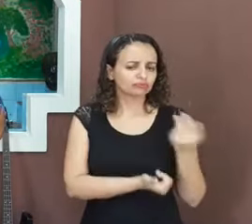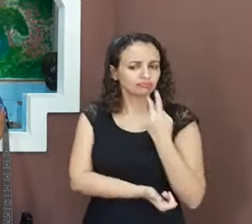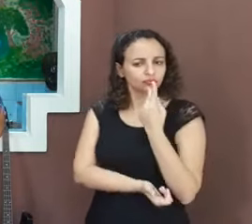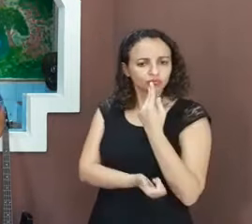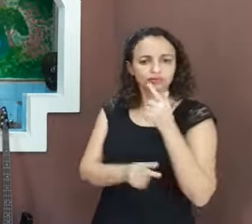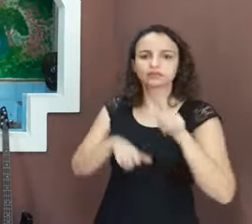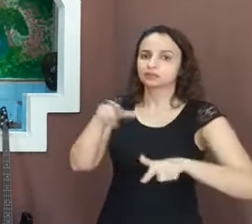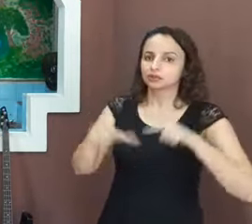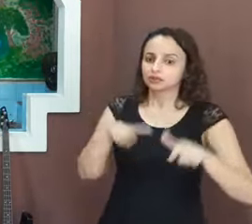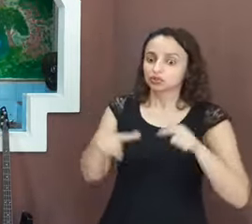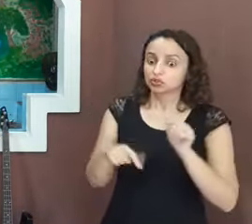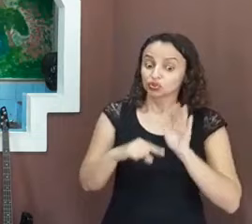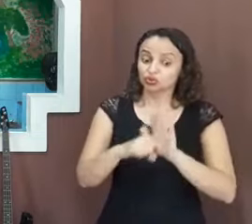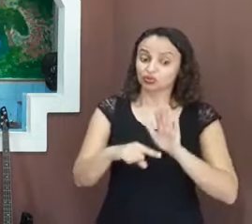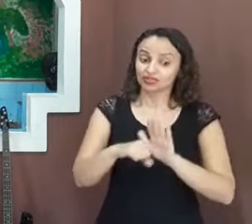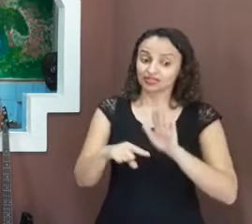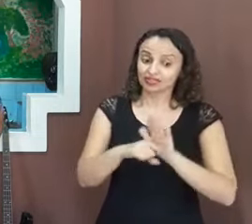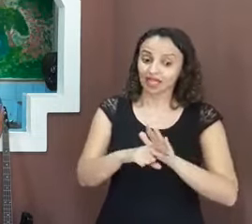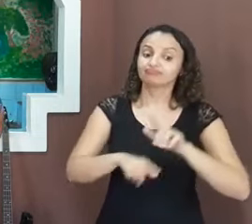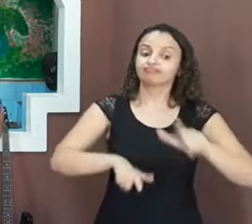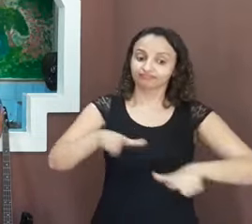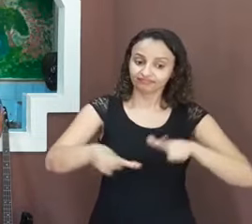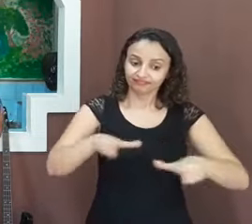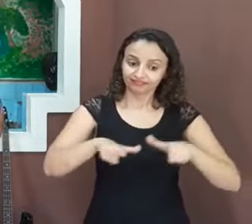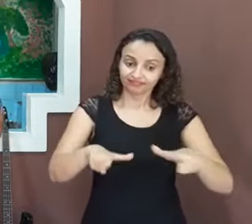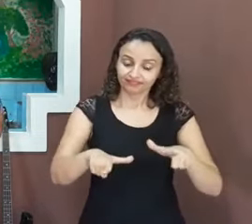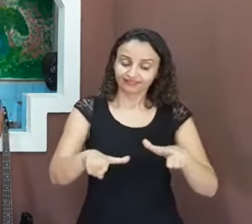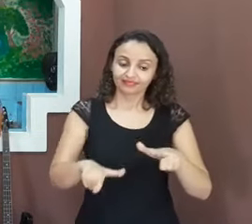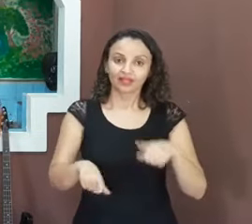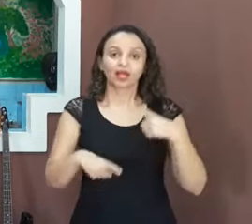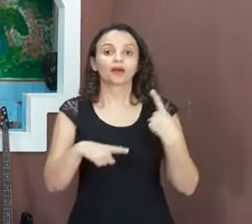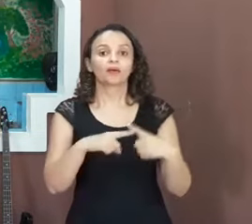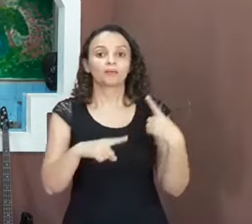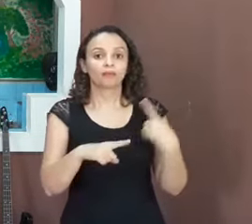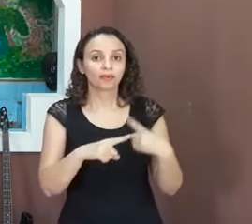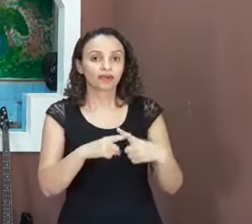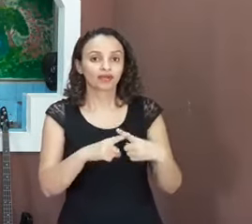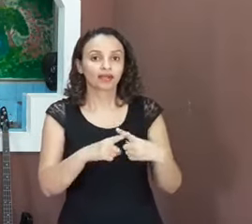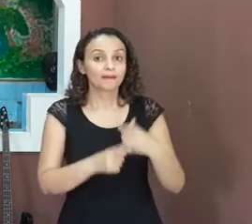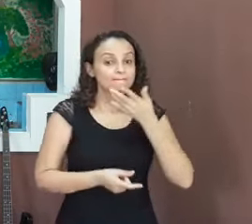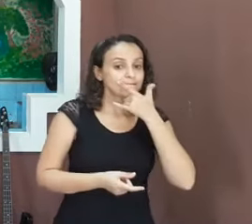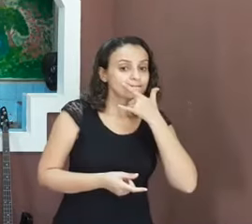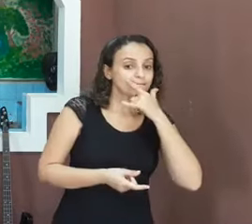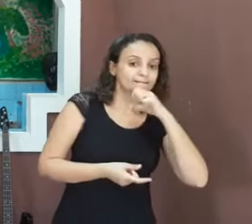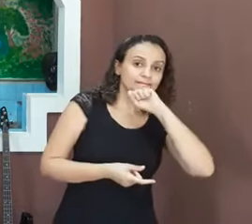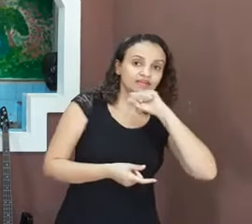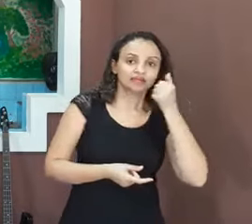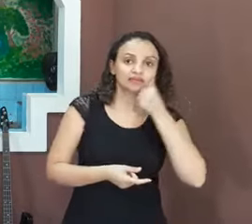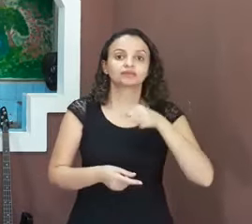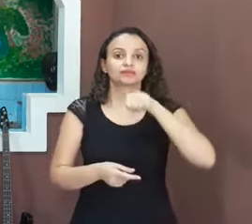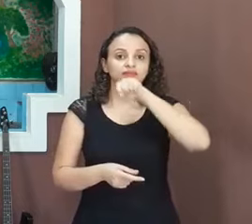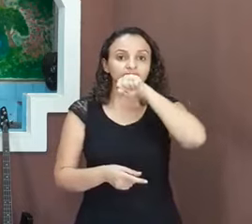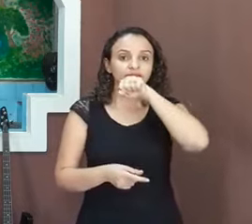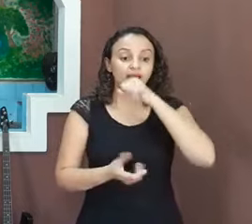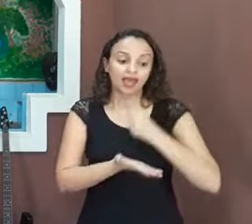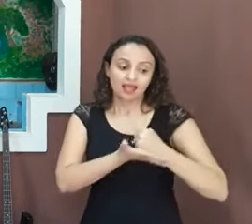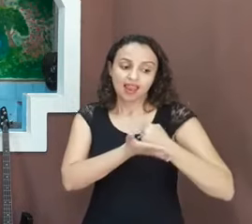trabalhando? Estavam ali fazendo atividade? Porque os pais